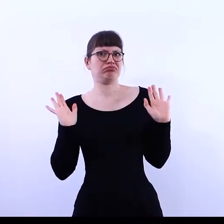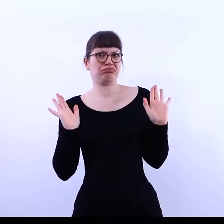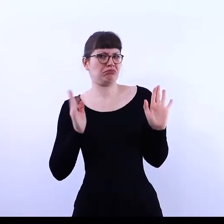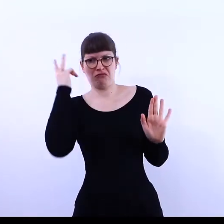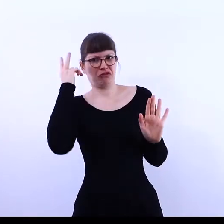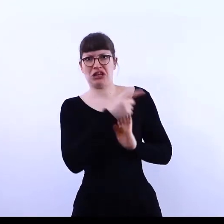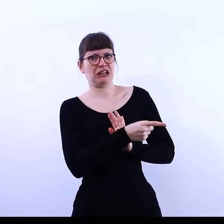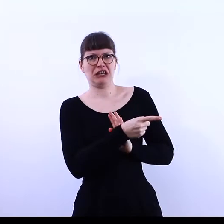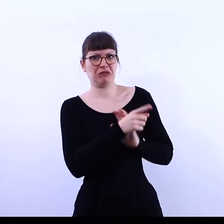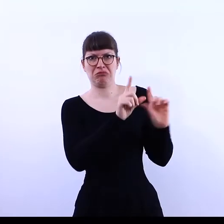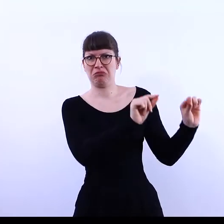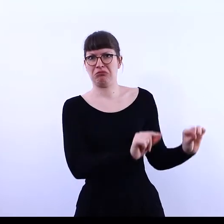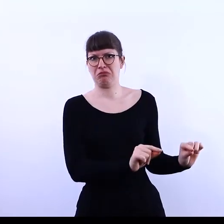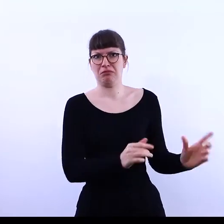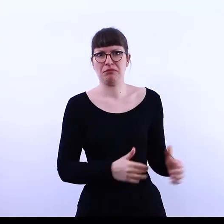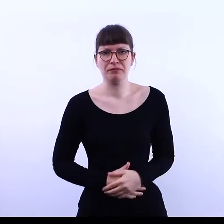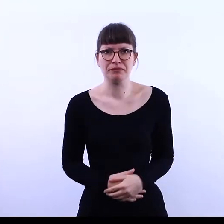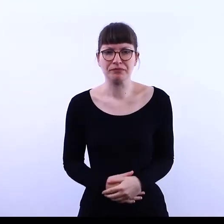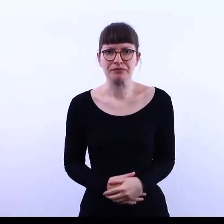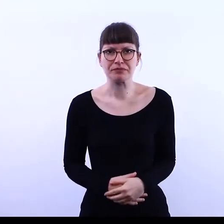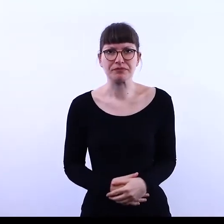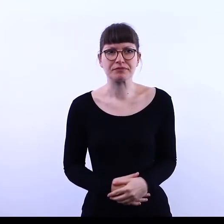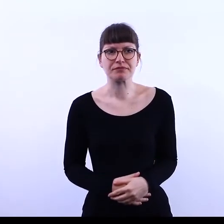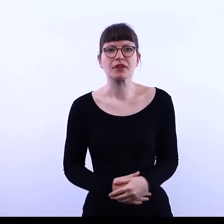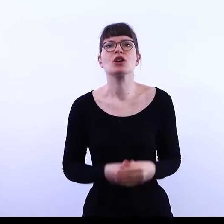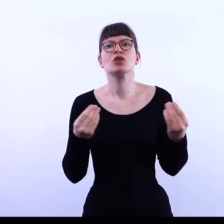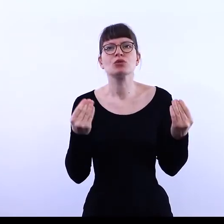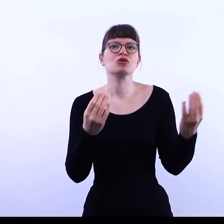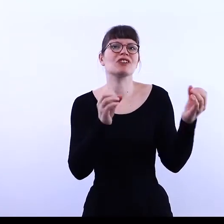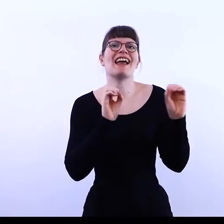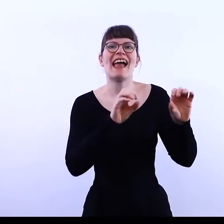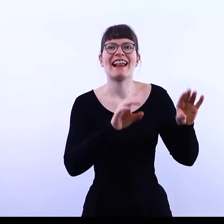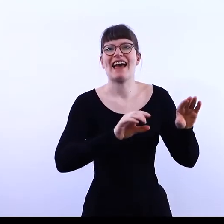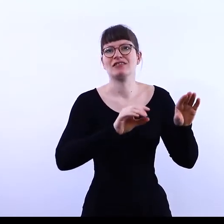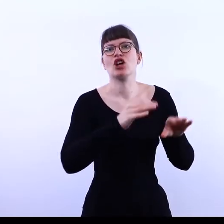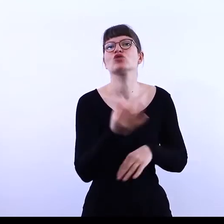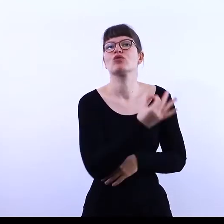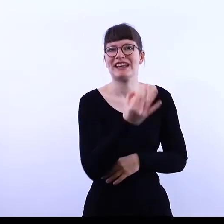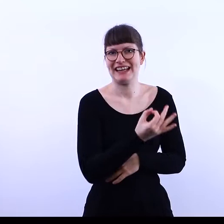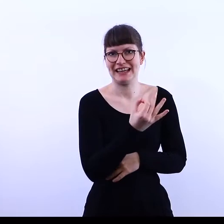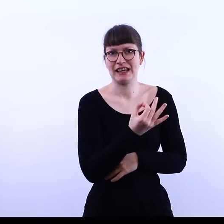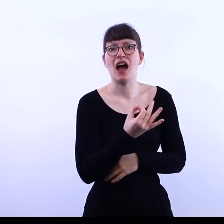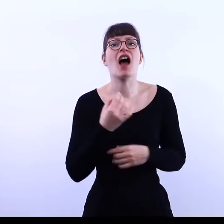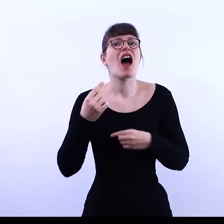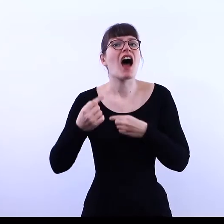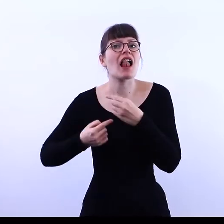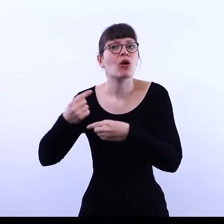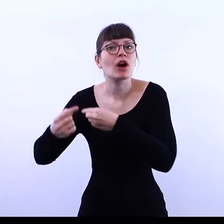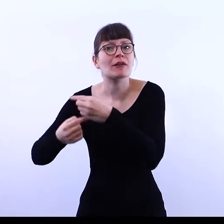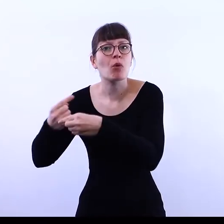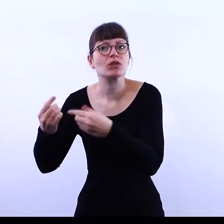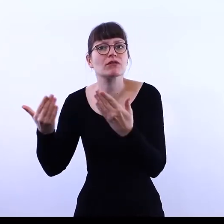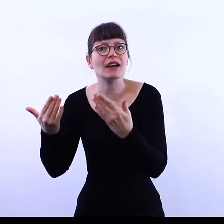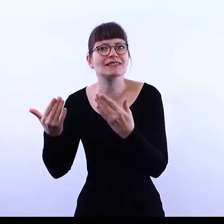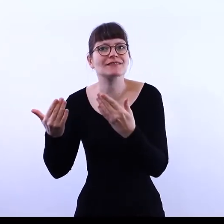auf sich hat. Es wird oft eben nicht erklärt, was das alles ist. Ein Algorithmus ist im Prinzip nur eine Schritt-für